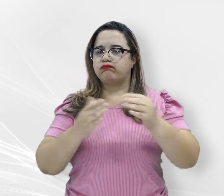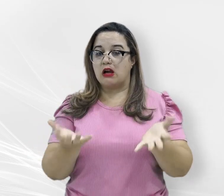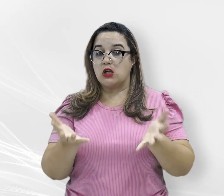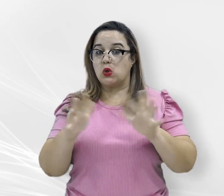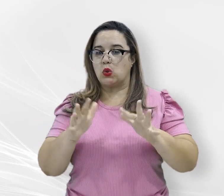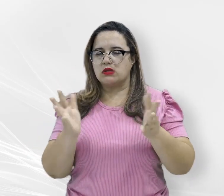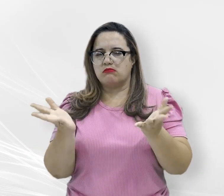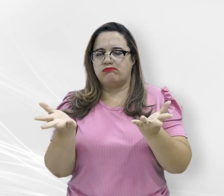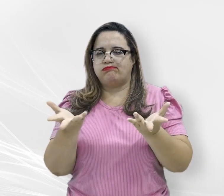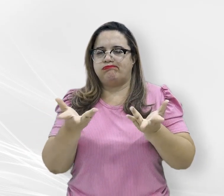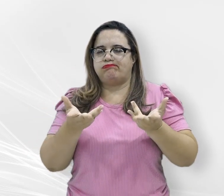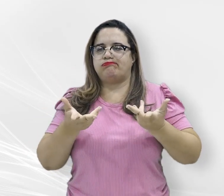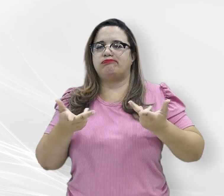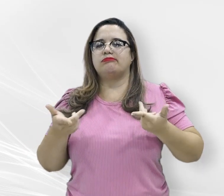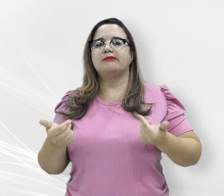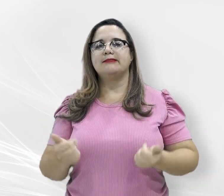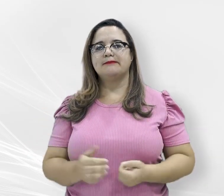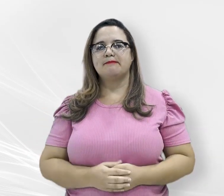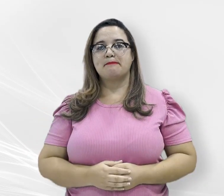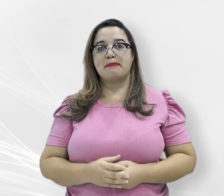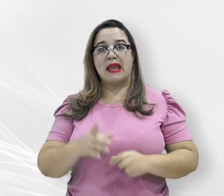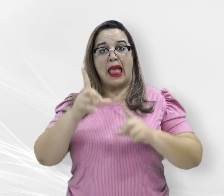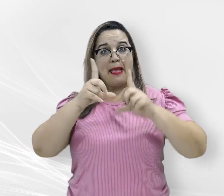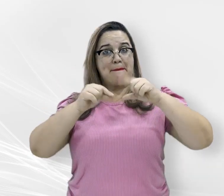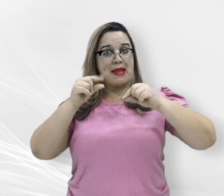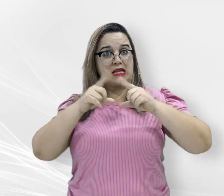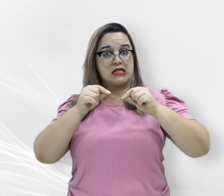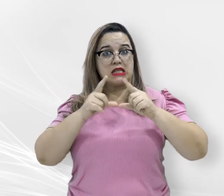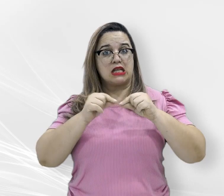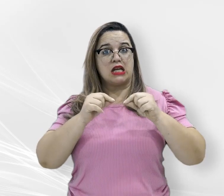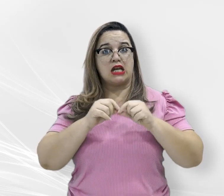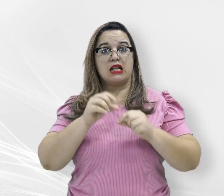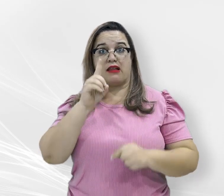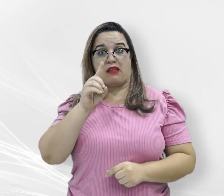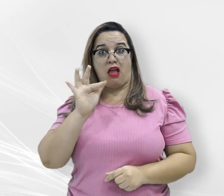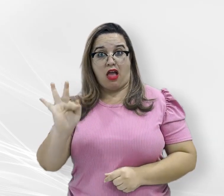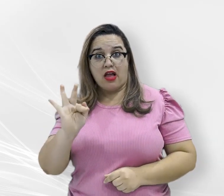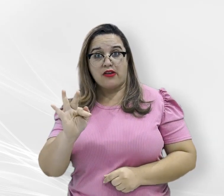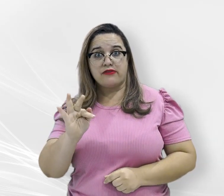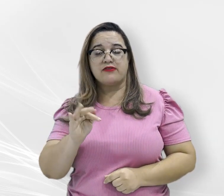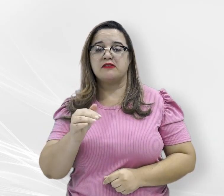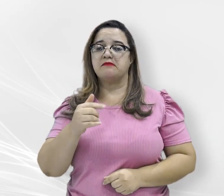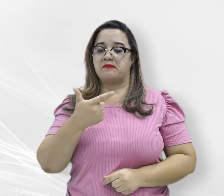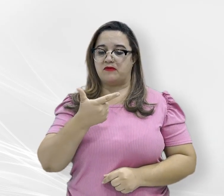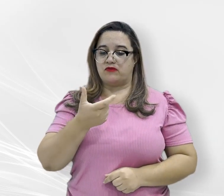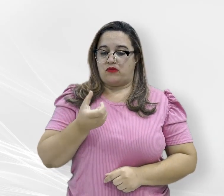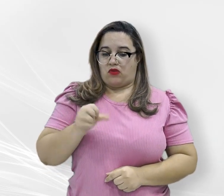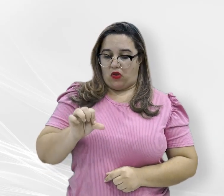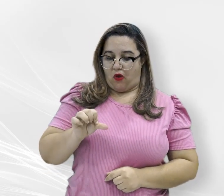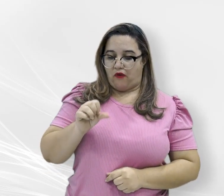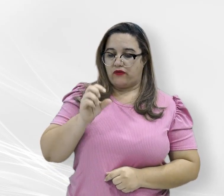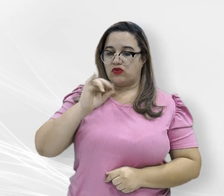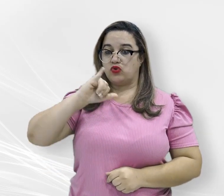produtiva. Brasília, Distrito Federal, 29 de julho de 2021. Ivana Lúcia Franco